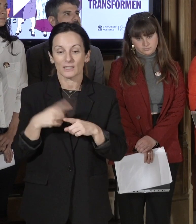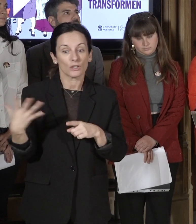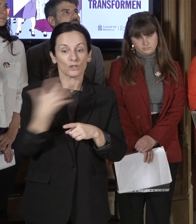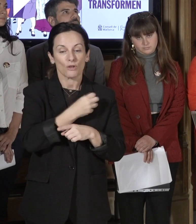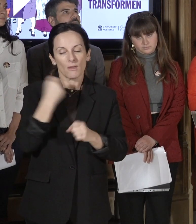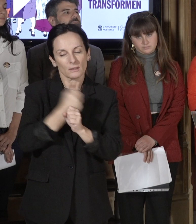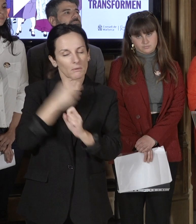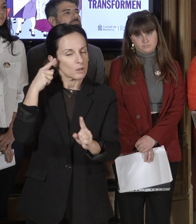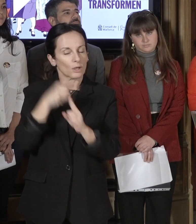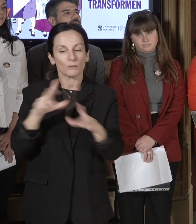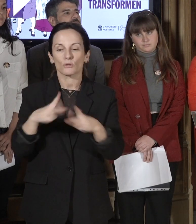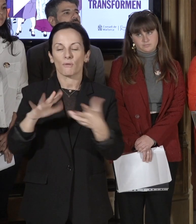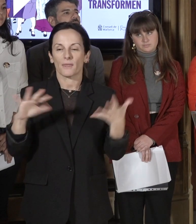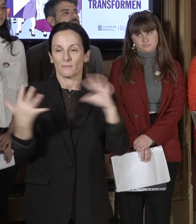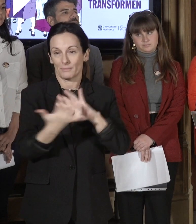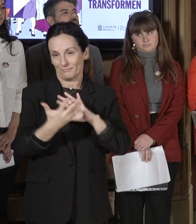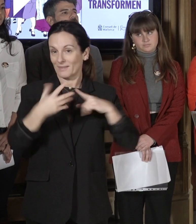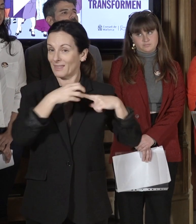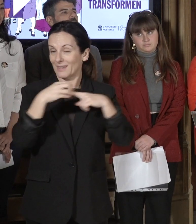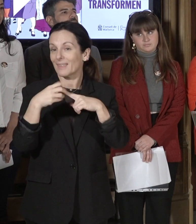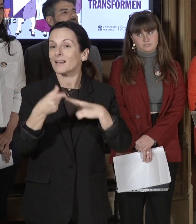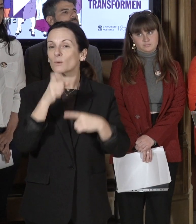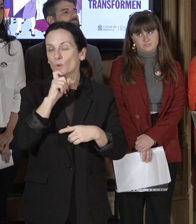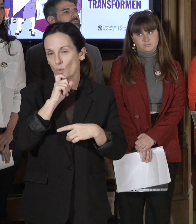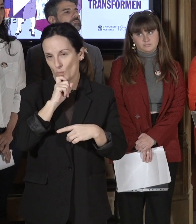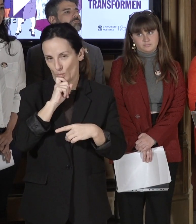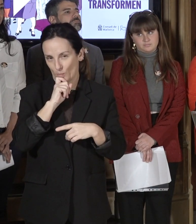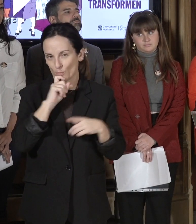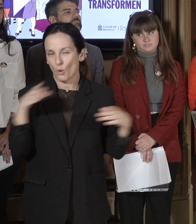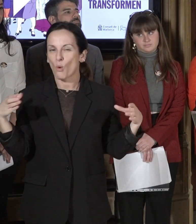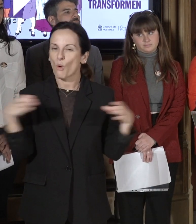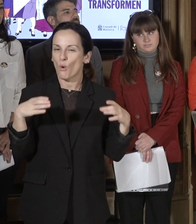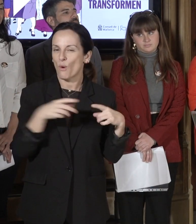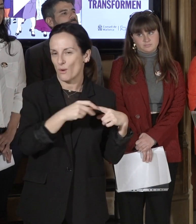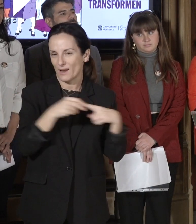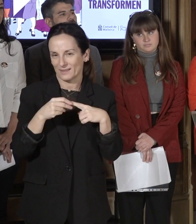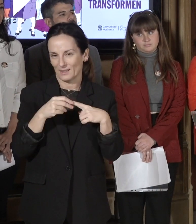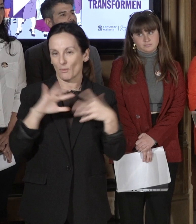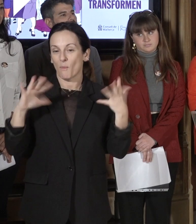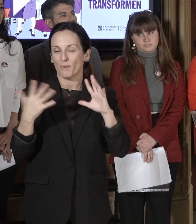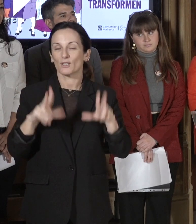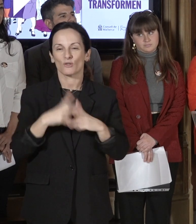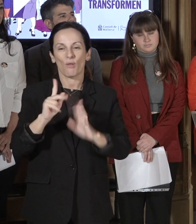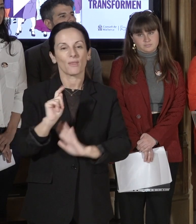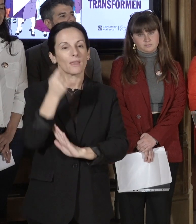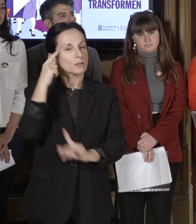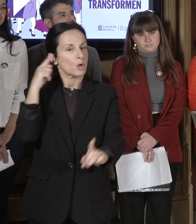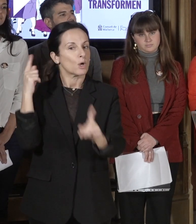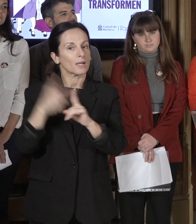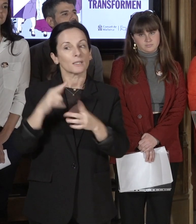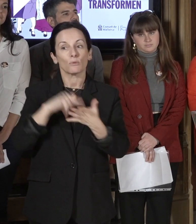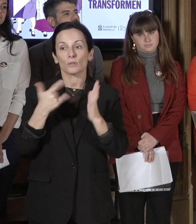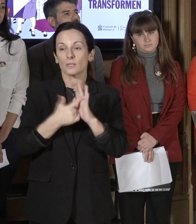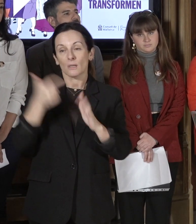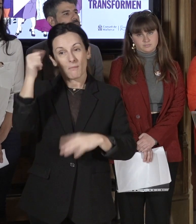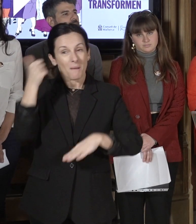societat, liderant aquesta transformació molt sovint amb un lideratge col·lectiu per acabar amb el sistema patriarcal que tant de